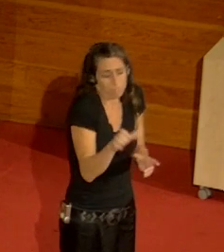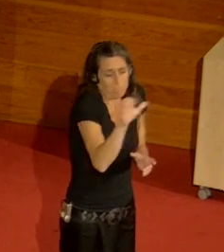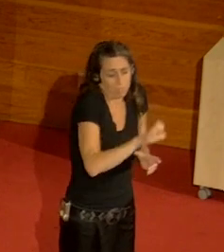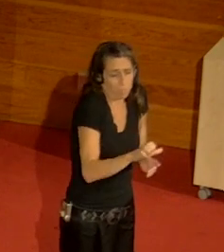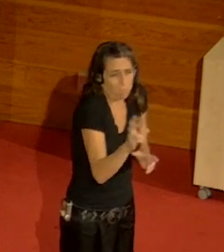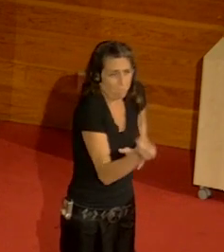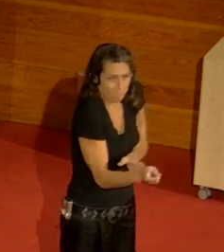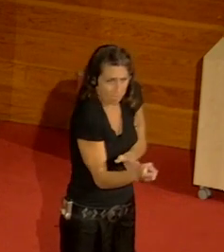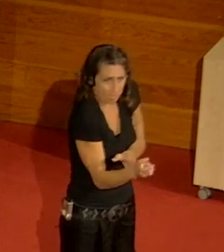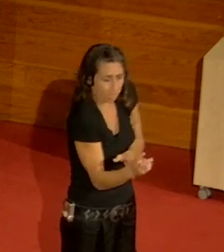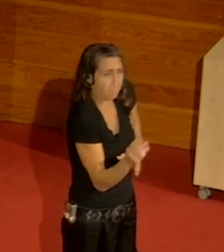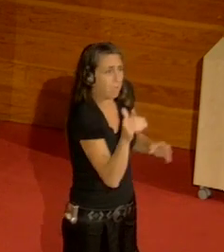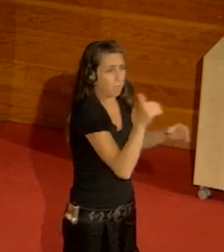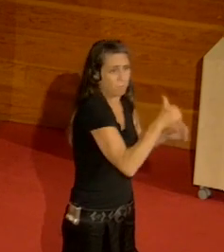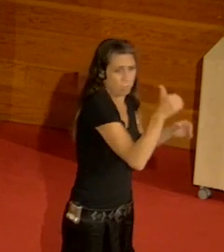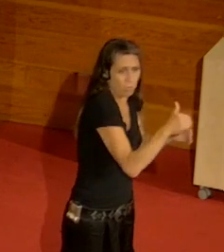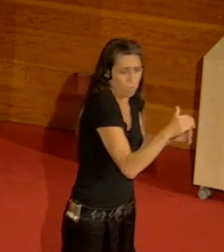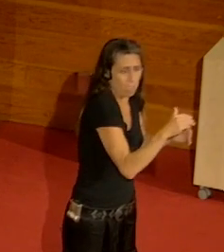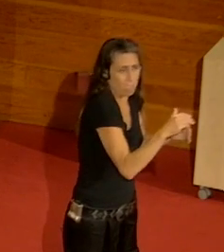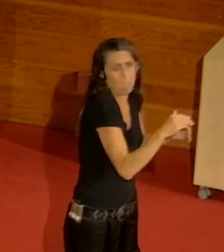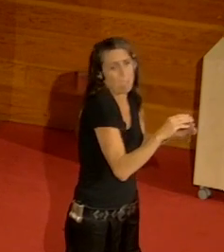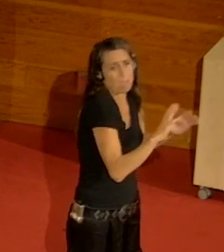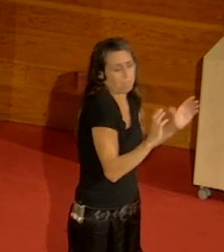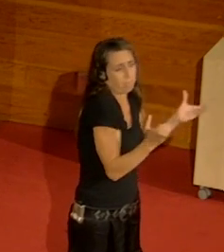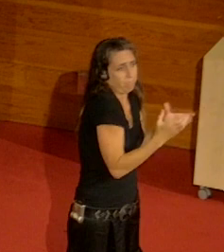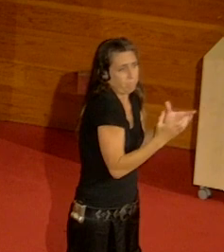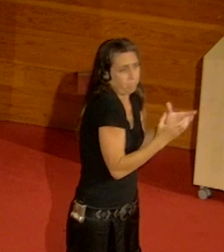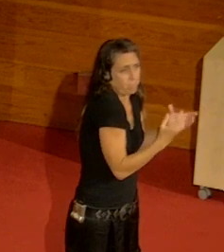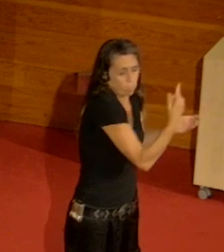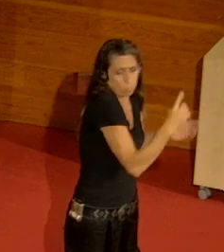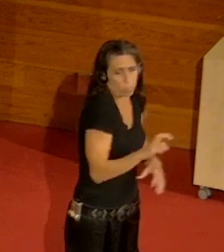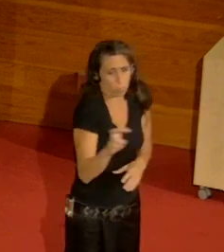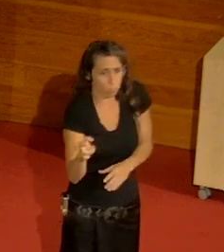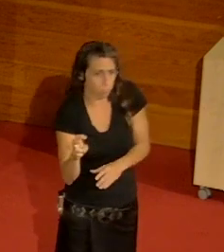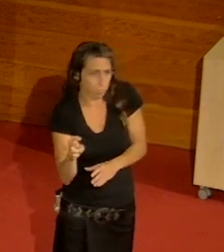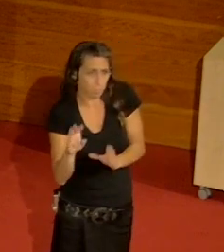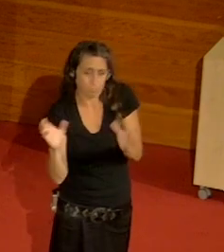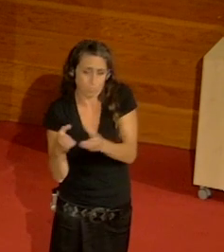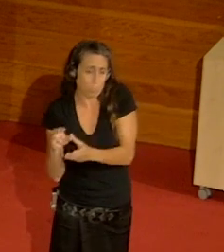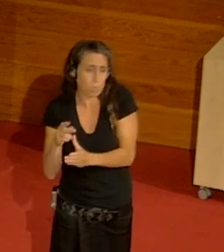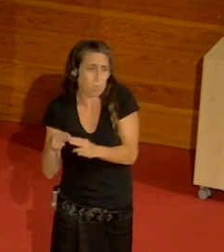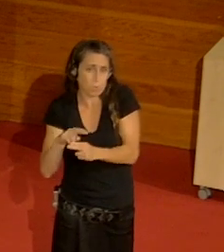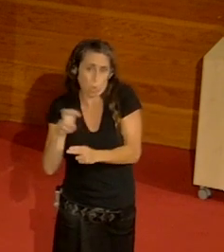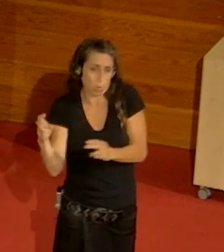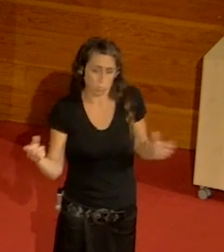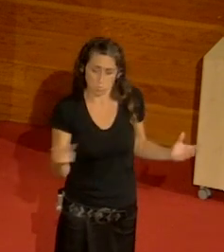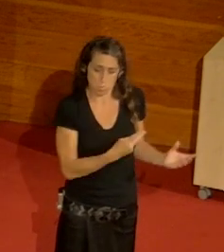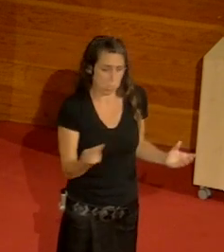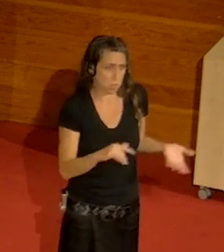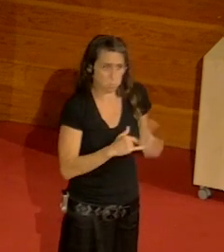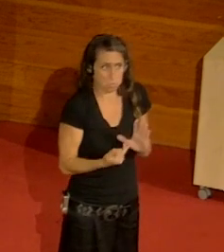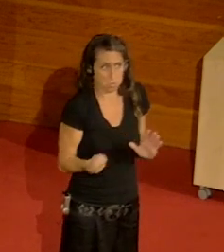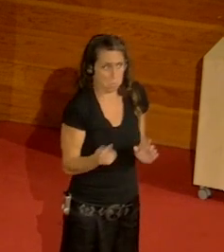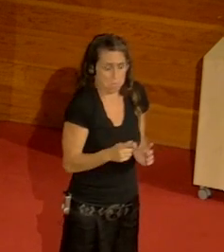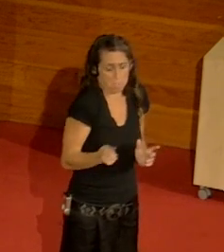ortodoxofardín y el ultor a judaísmo Unido de la torá Pero ellos al final tienen la misma agenda salvo puede haber